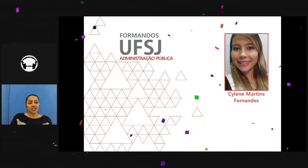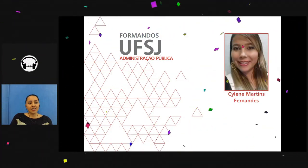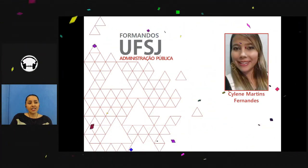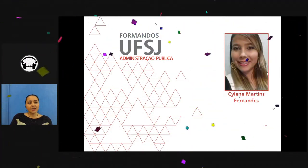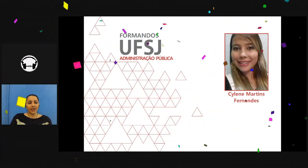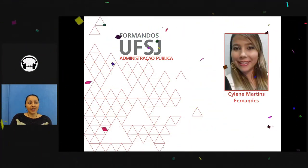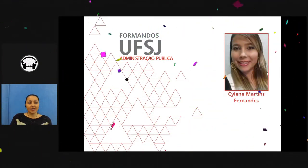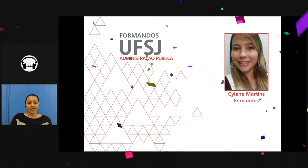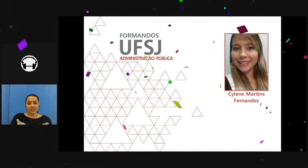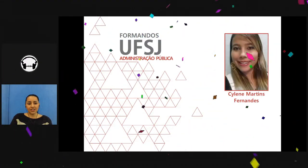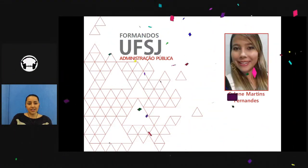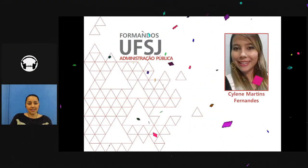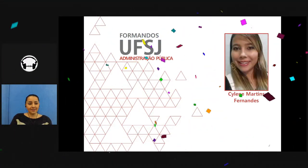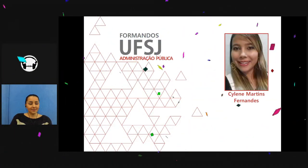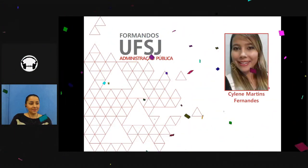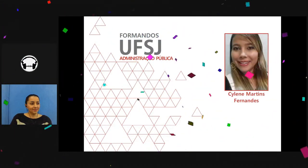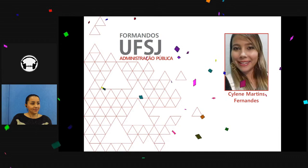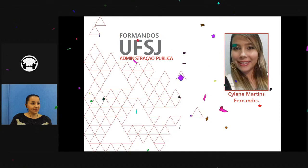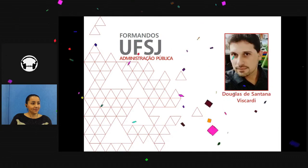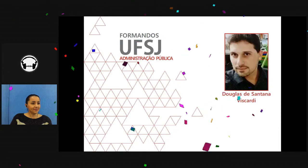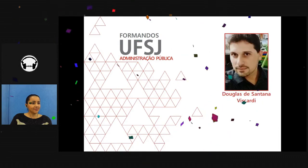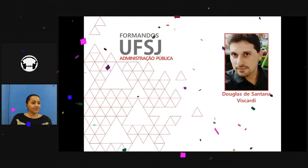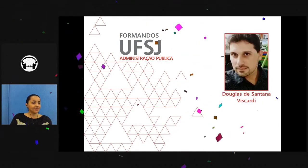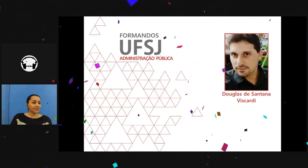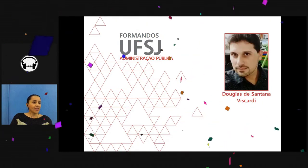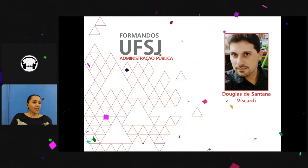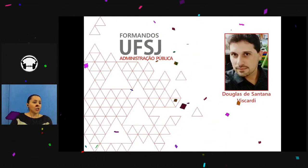Silene Martins Fernandes,